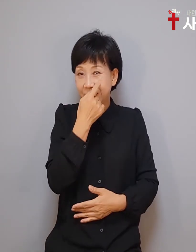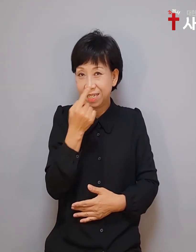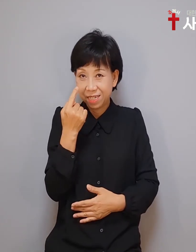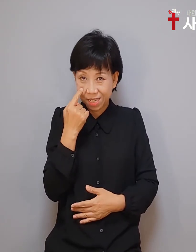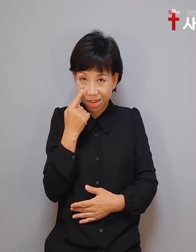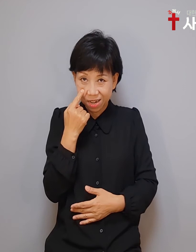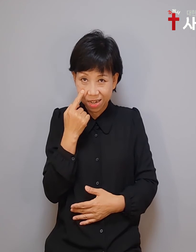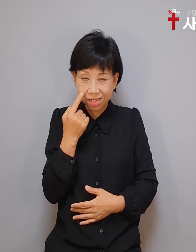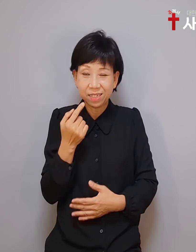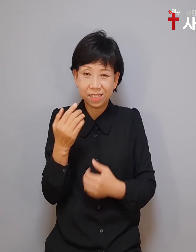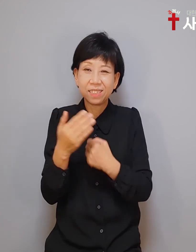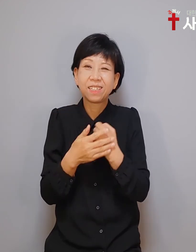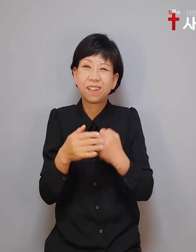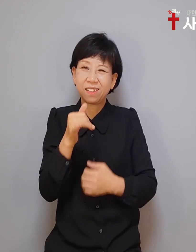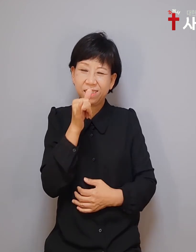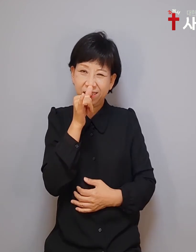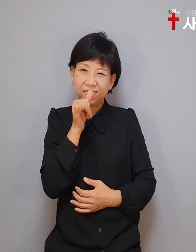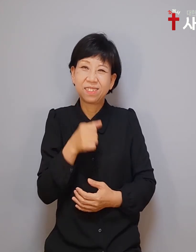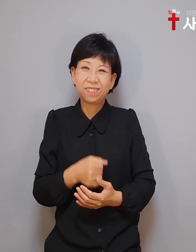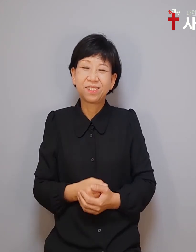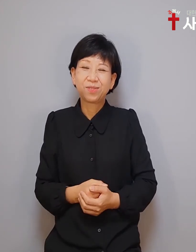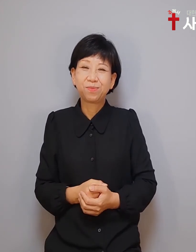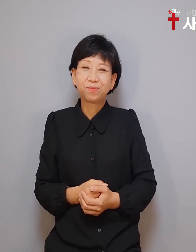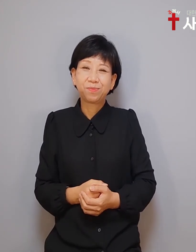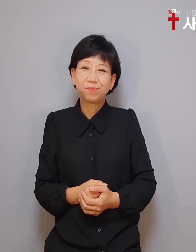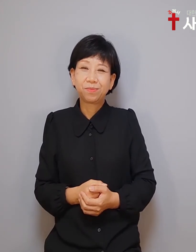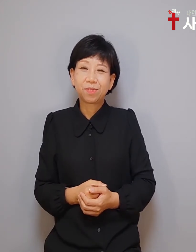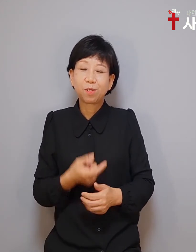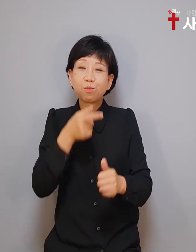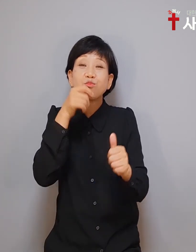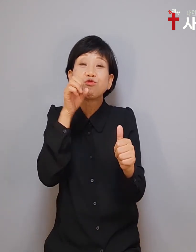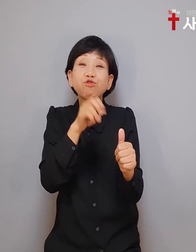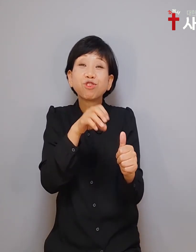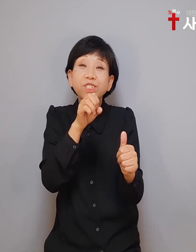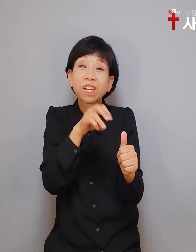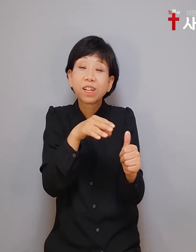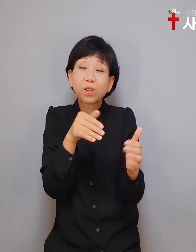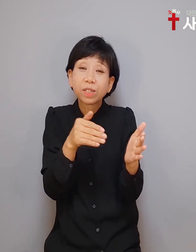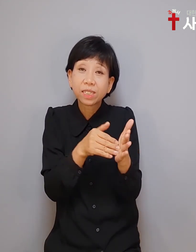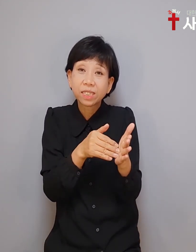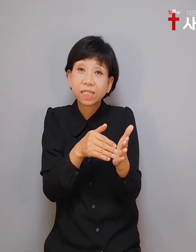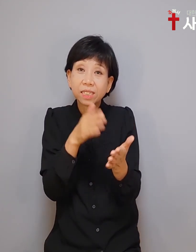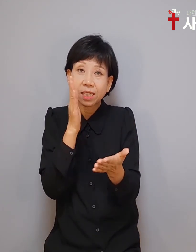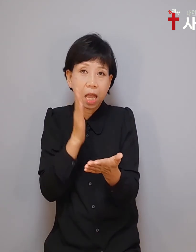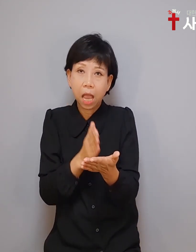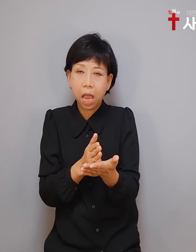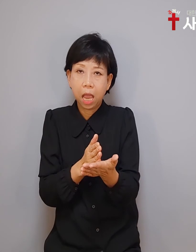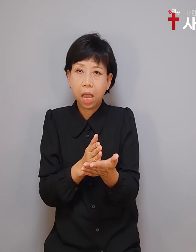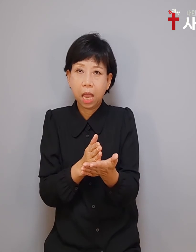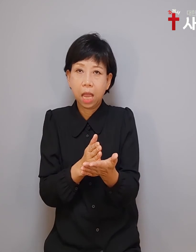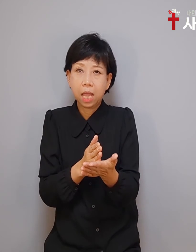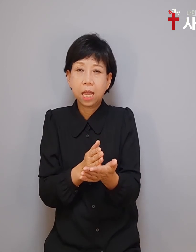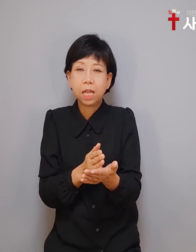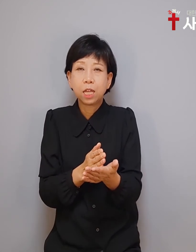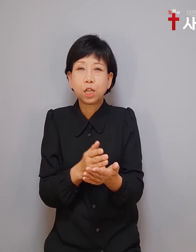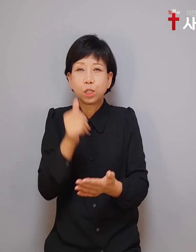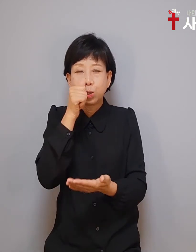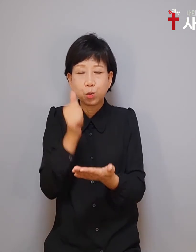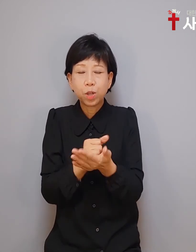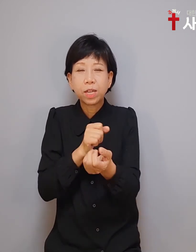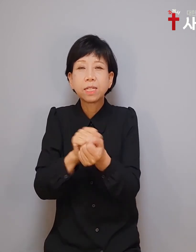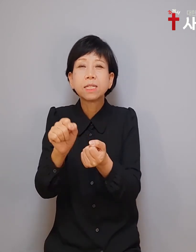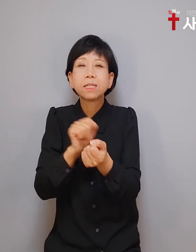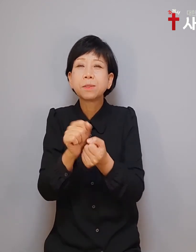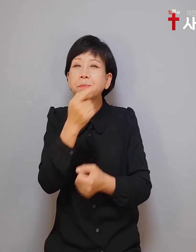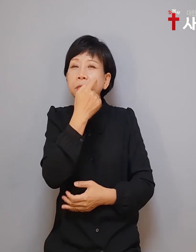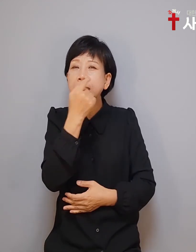그런 은혜가 있어요. 네. 근데 이제 물 세례로만 끝나면 안 되고요. 이 세례는 죄 씻음 받은 표다 이렇게